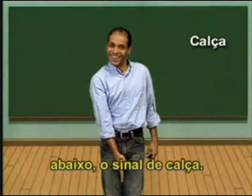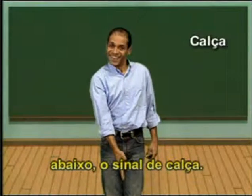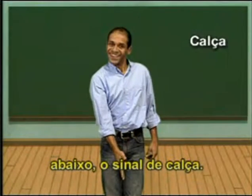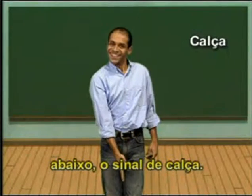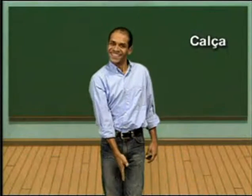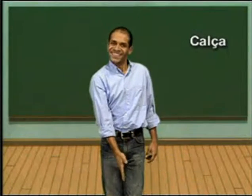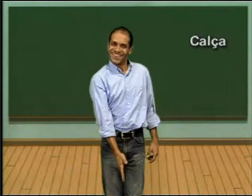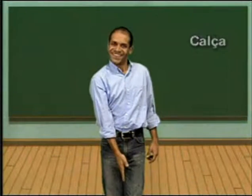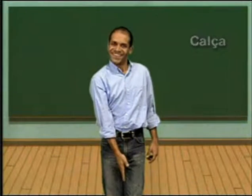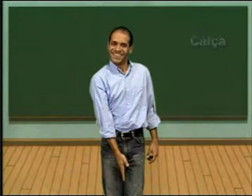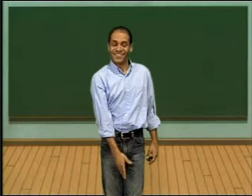calça.